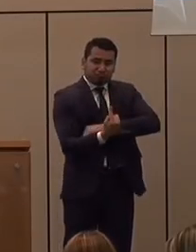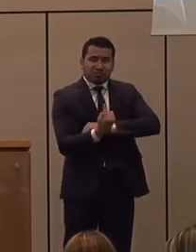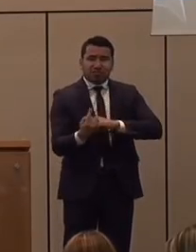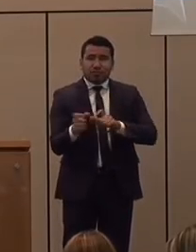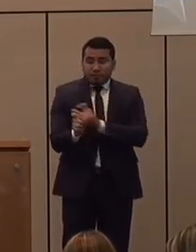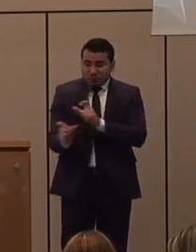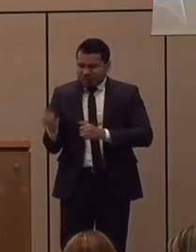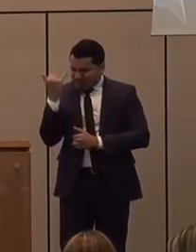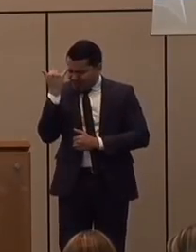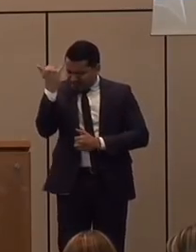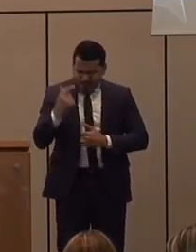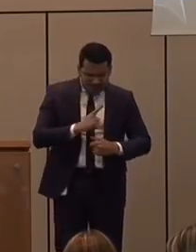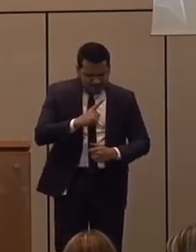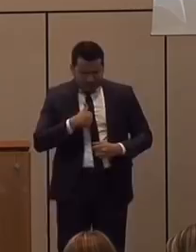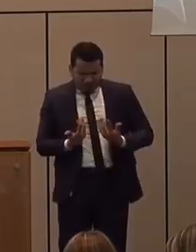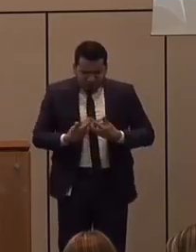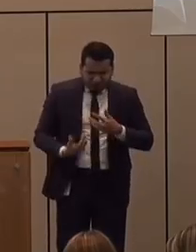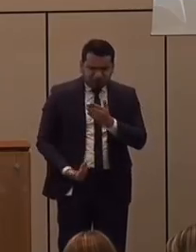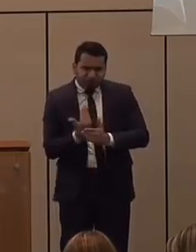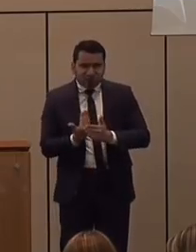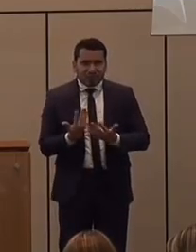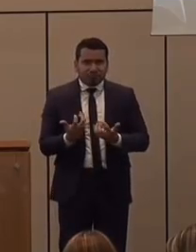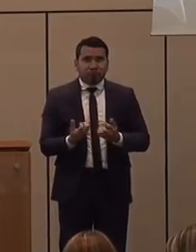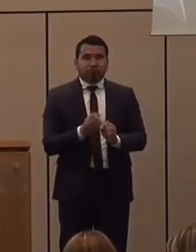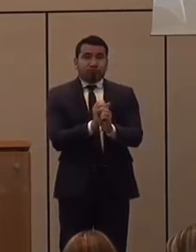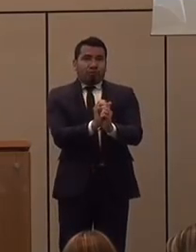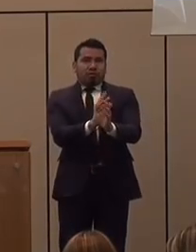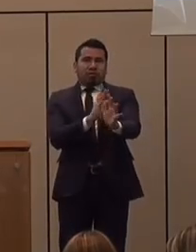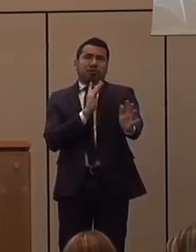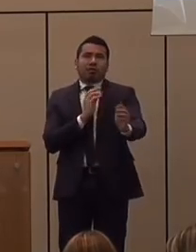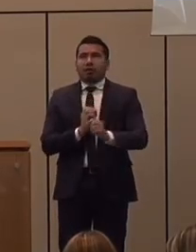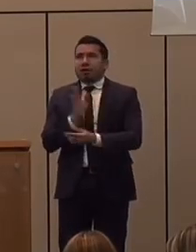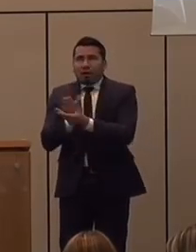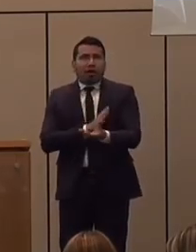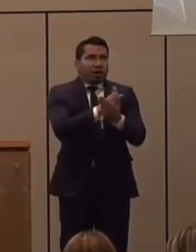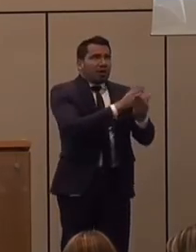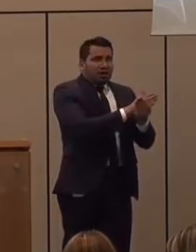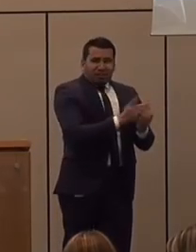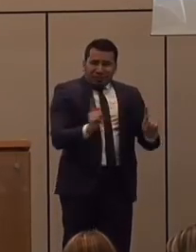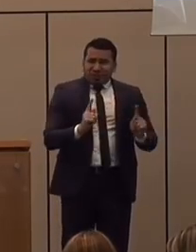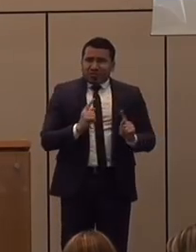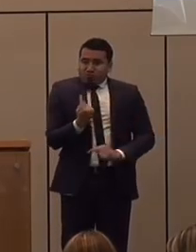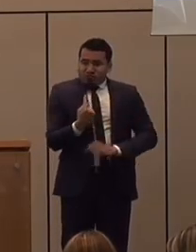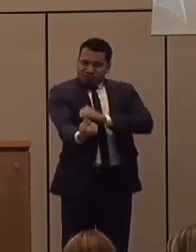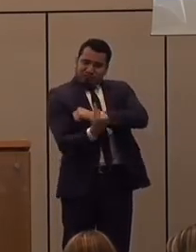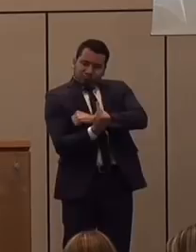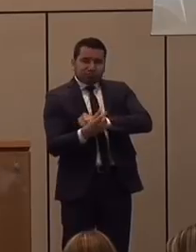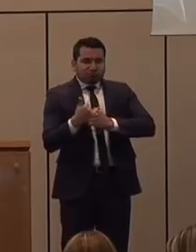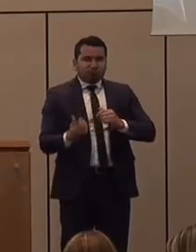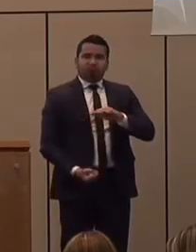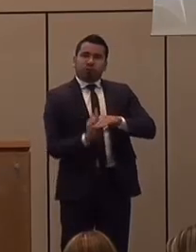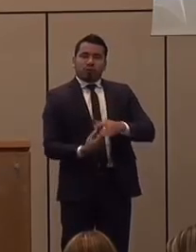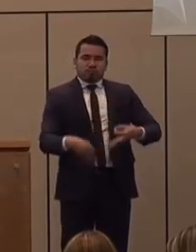crear empresas es decir que a partir de diciembre se hará el lanzamiento de la ventanilla única empresarial que lo que